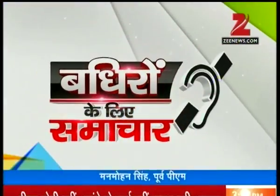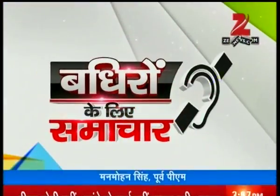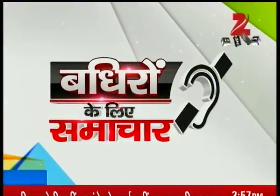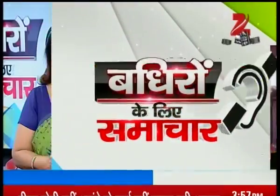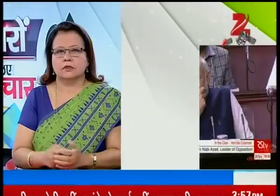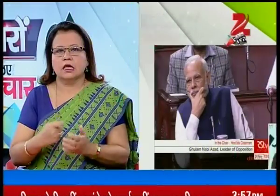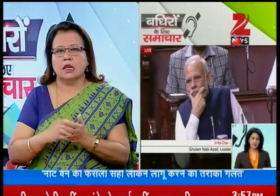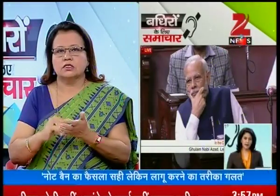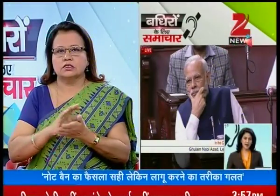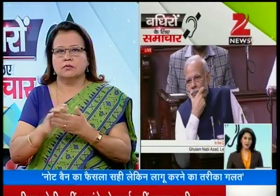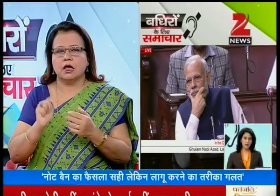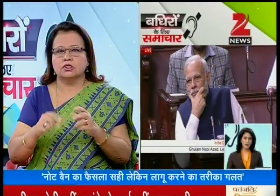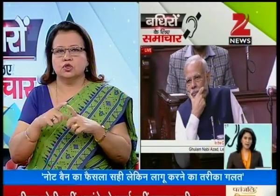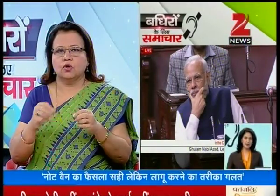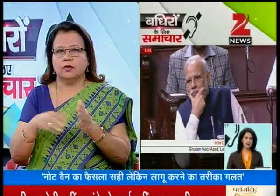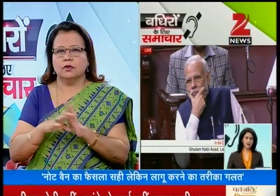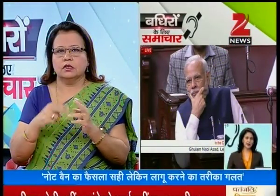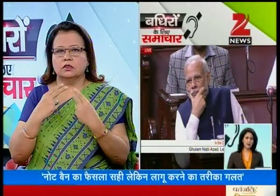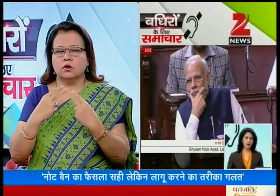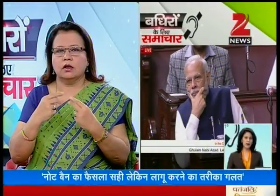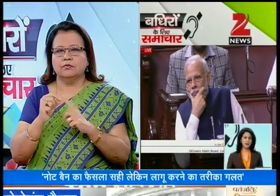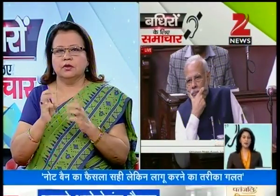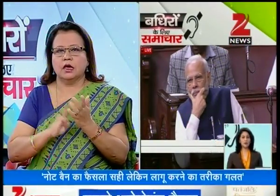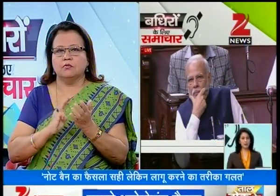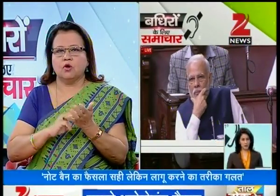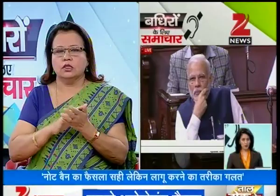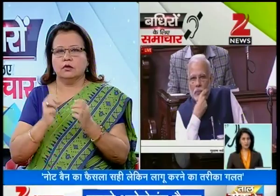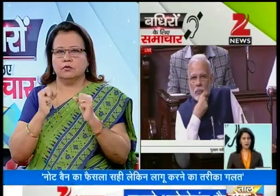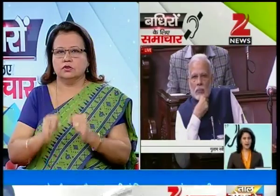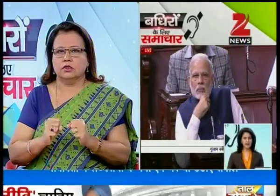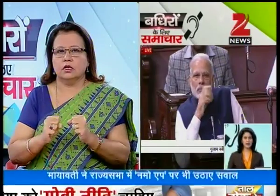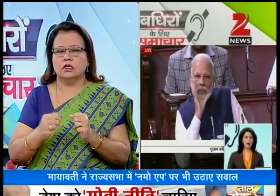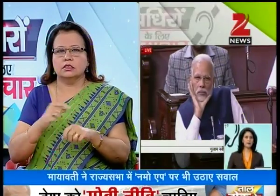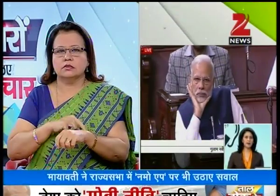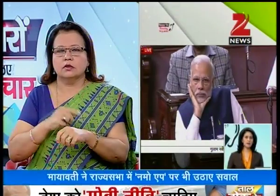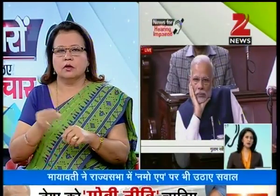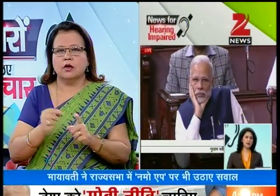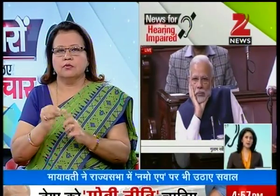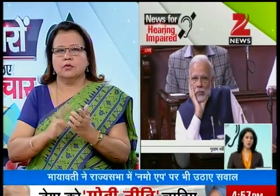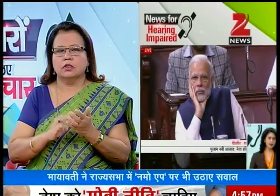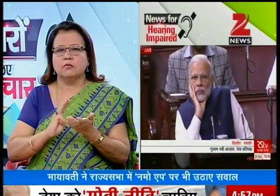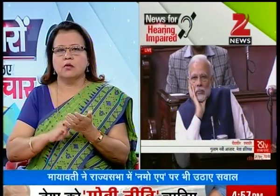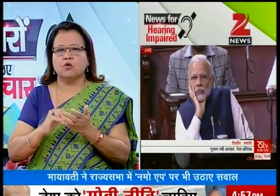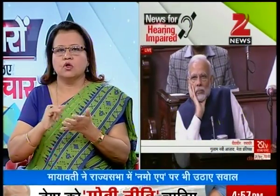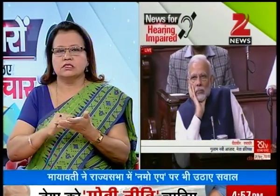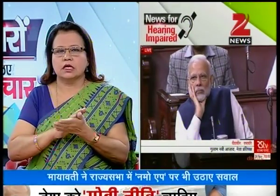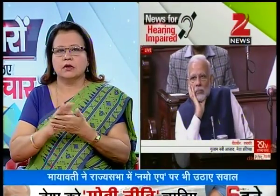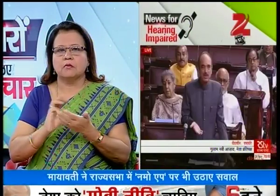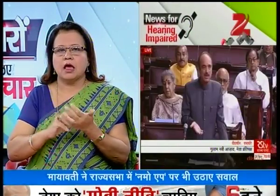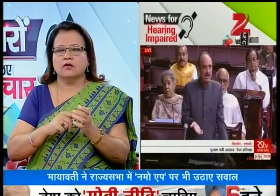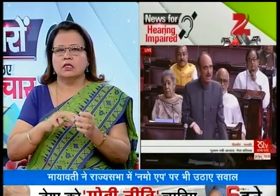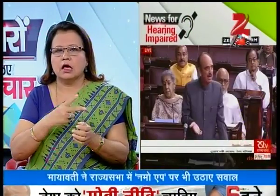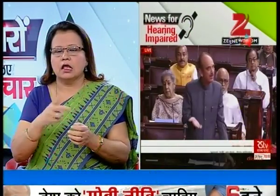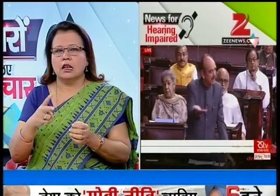ग्रेटर राज्यसभा में आ नोट बैन पर चर्चा के दौरान पीएम मोदी भी मौजूद रहे इस दौरान पीएम मोदी ने मनमोहन सिंह मायावती